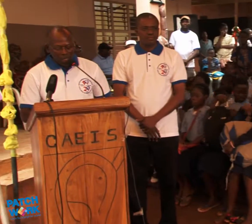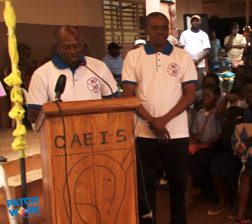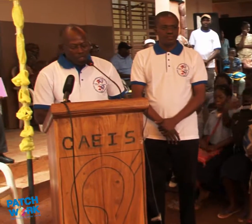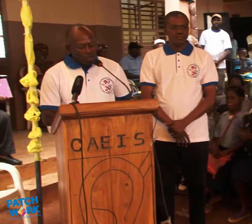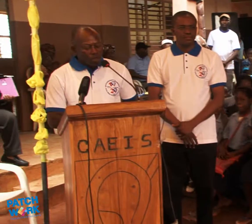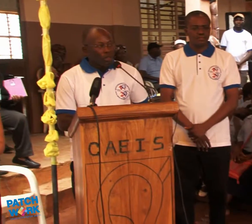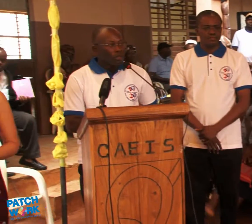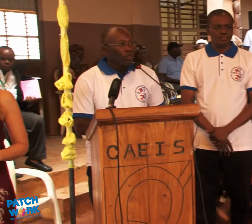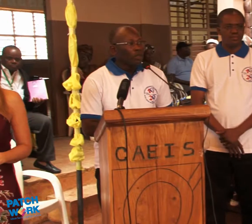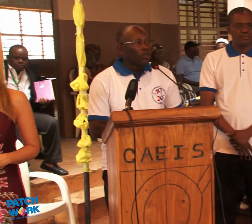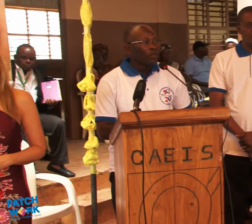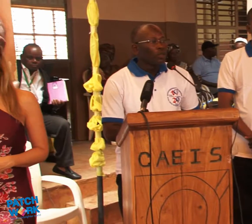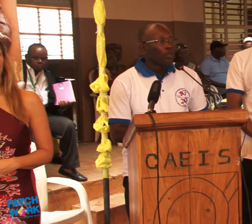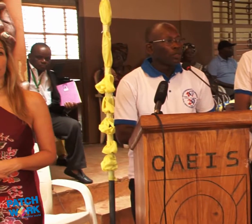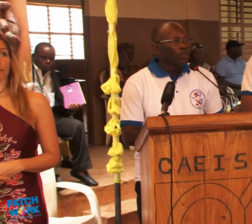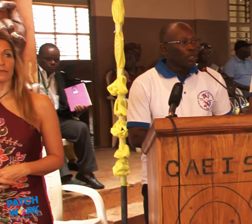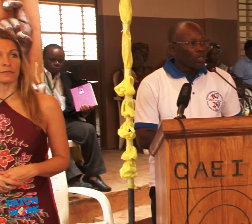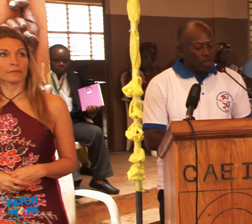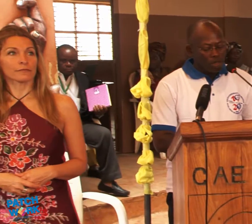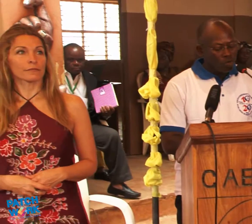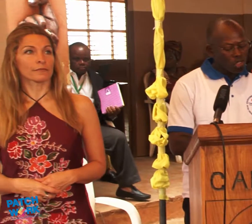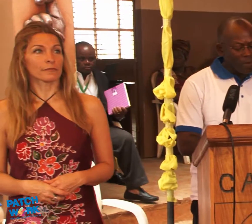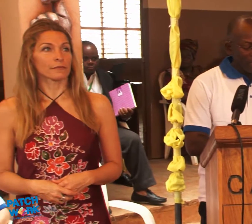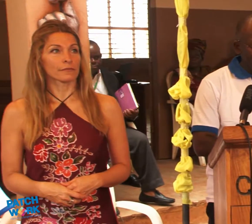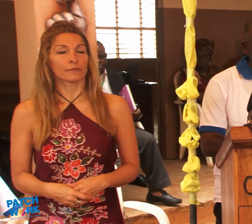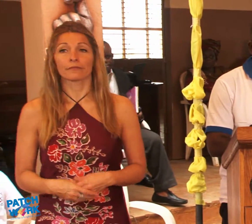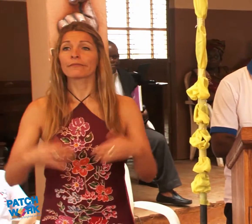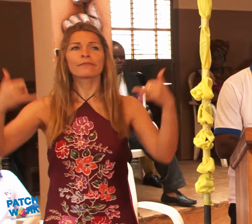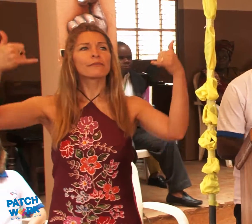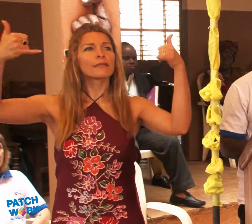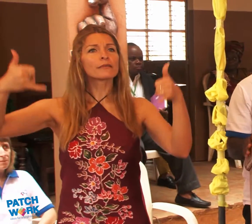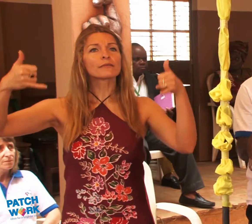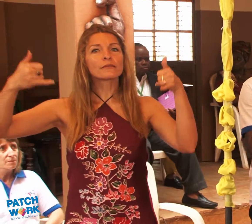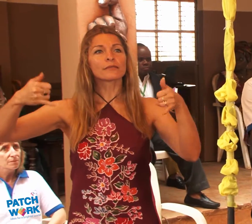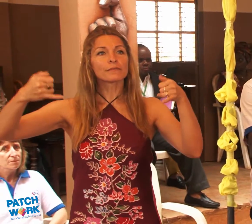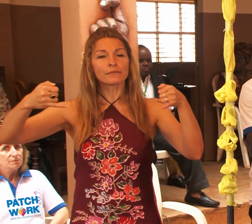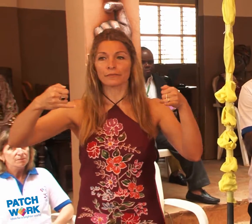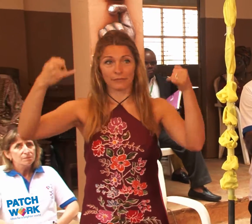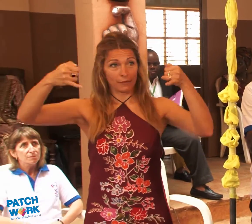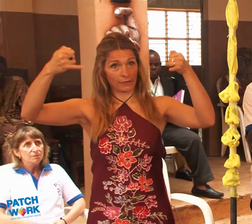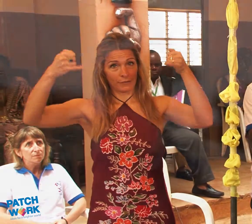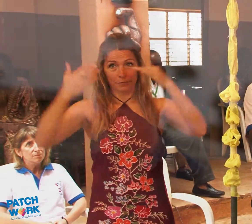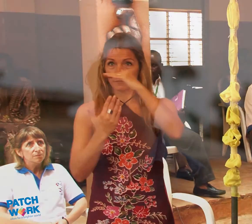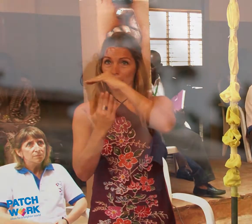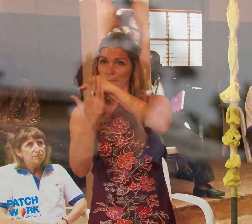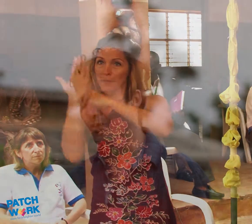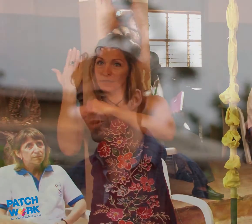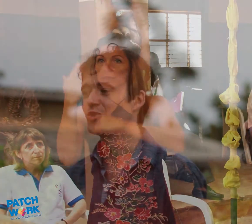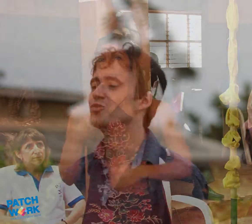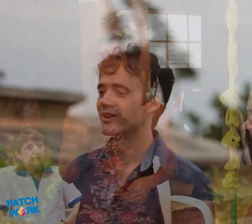modèle qu'Alain vous a expliqué. Et vraiment, sur le coup, j'étais sceptique. Et dans la semaine, il m'a prêté un